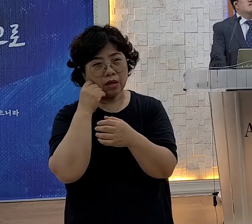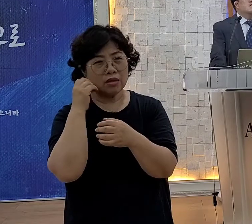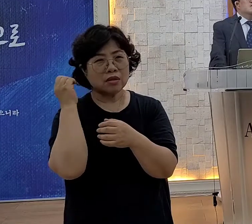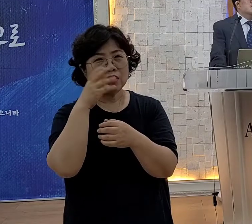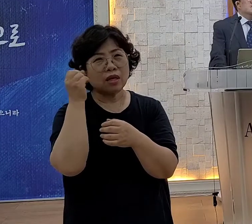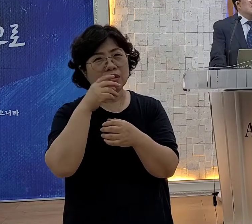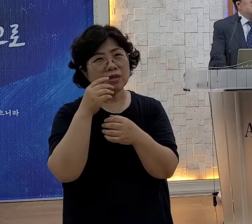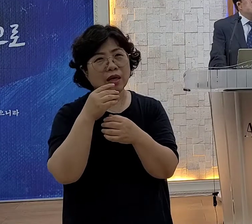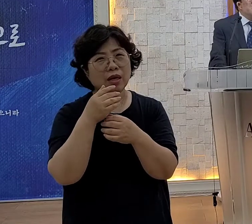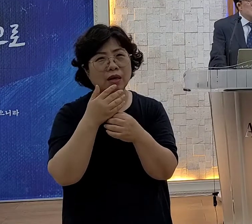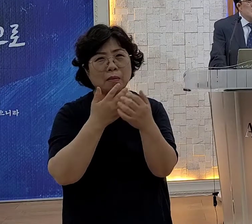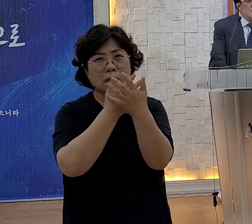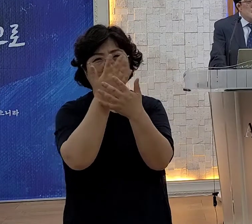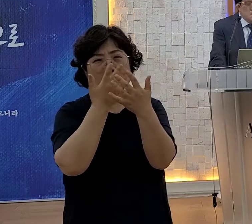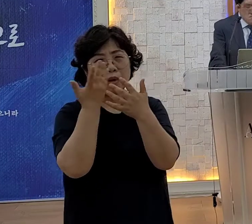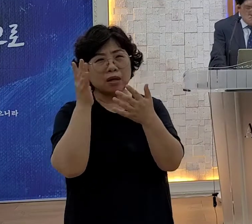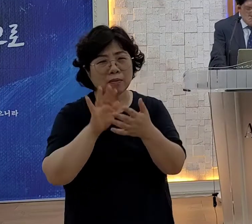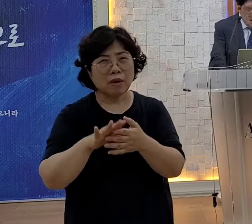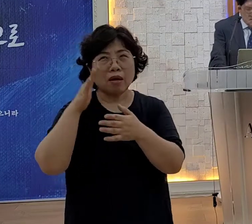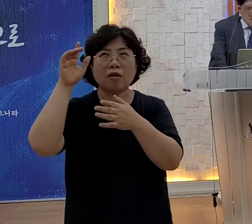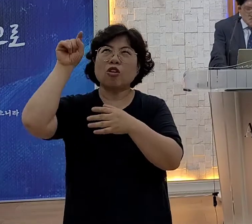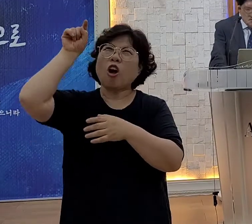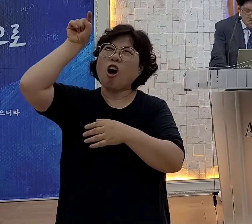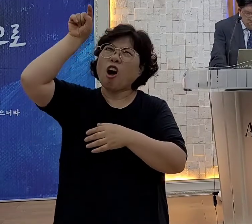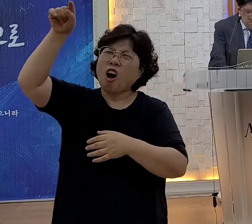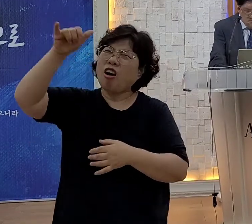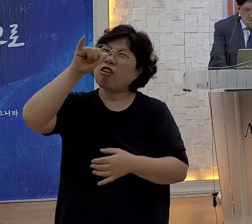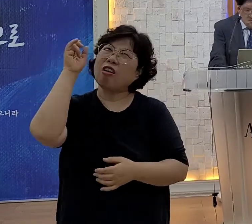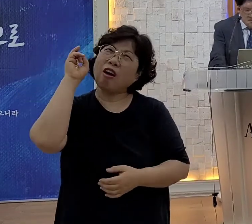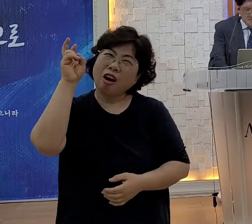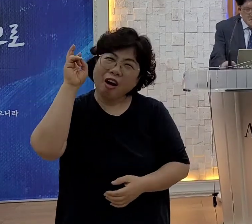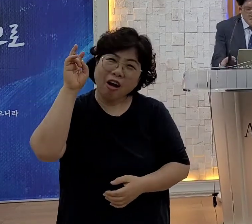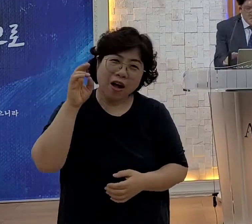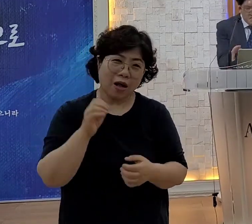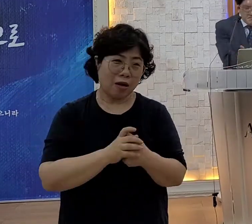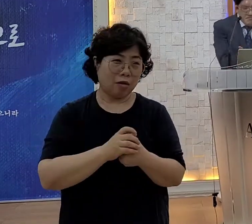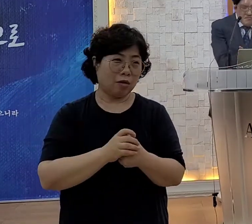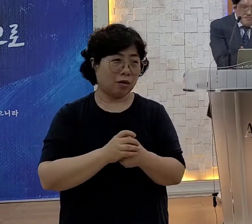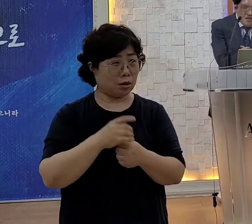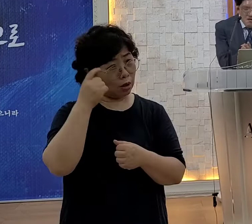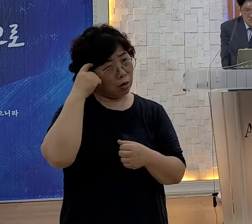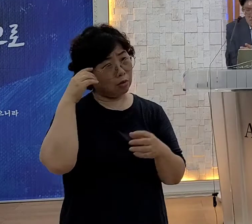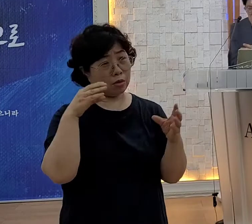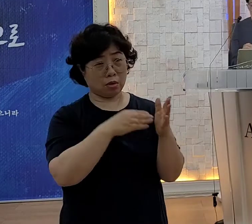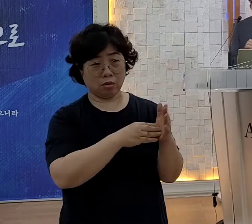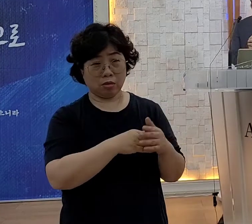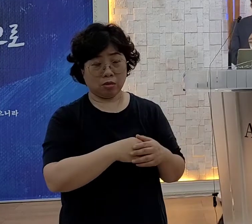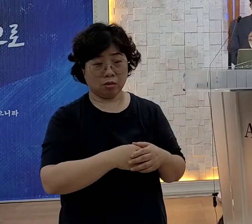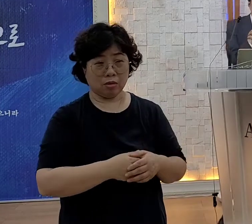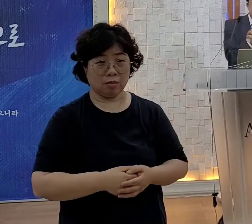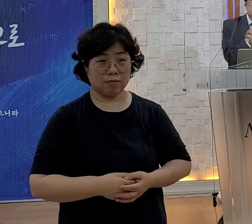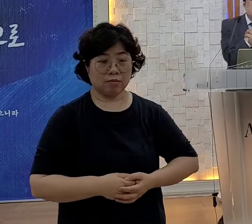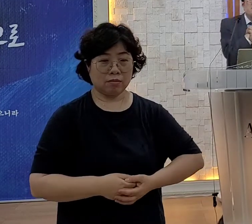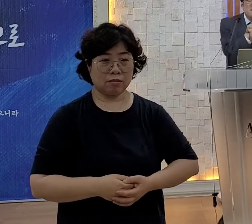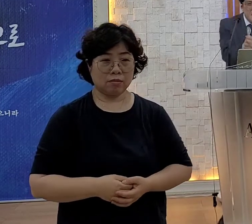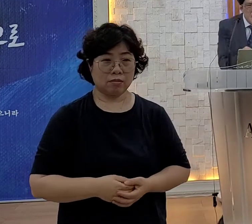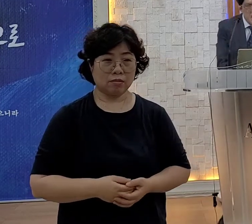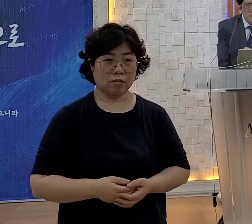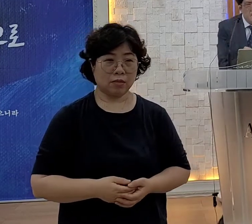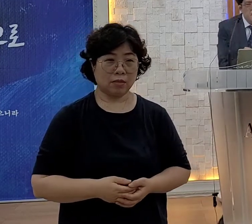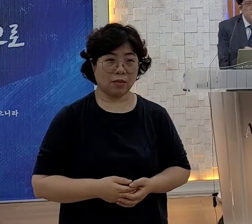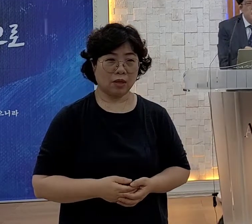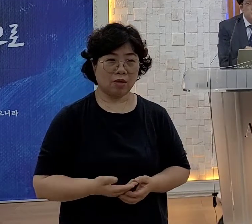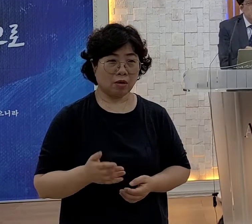위에 저 높이 계신데 수만 광년 위에 계실지도 모릅니다. 그렇다면 우리 중에